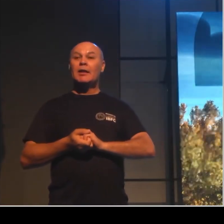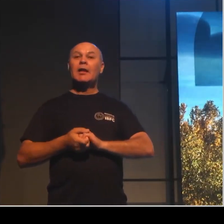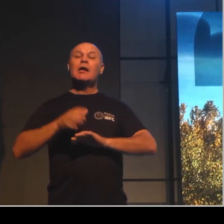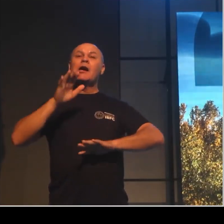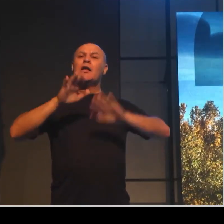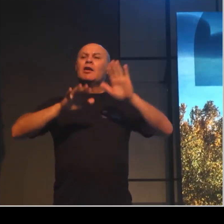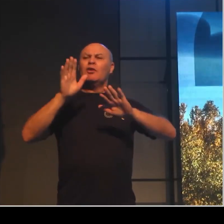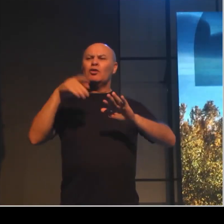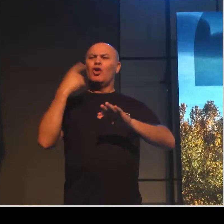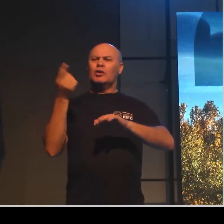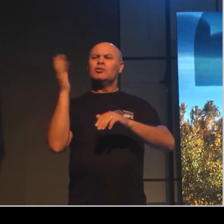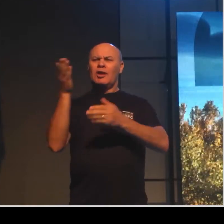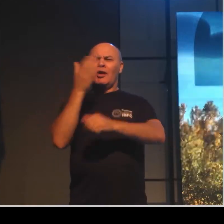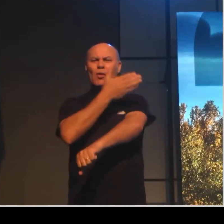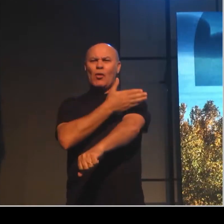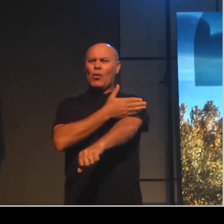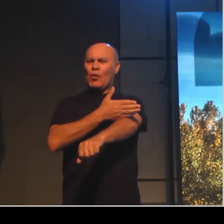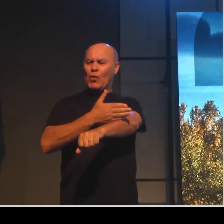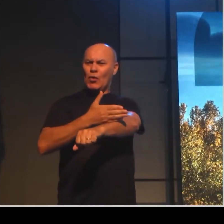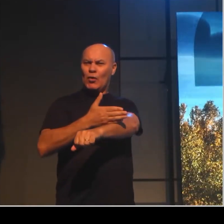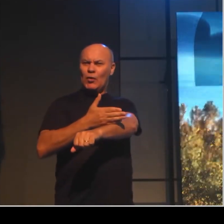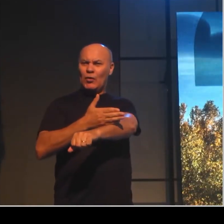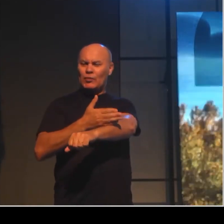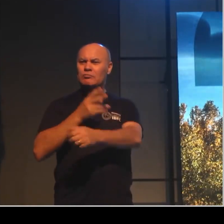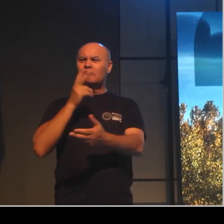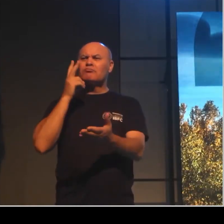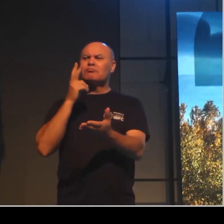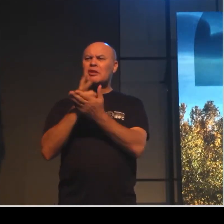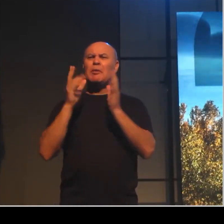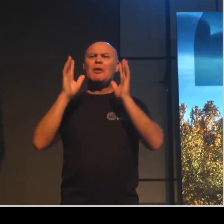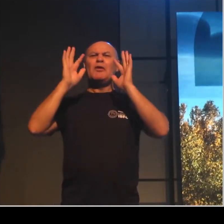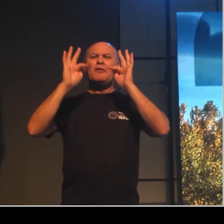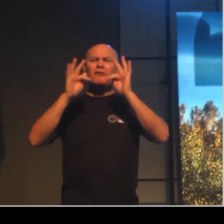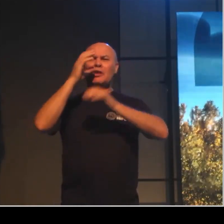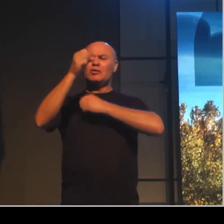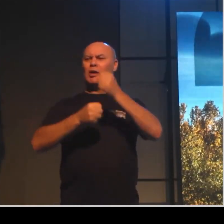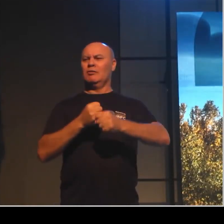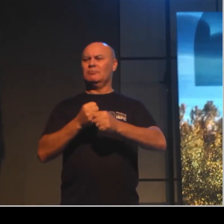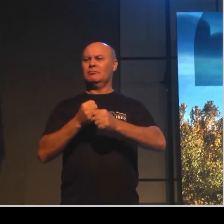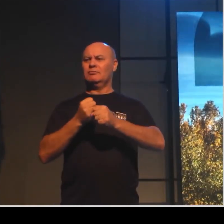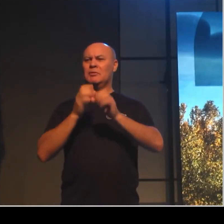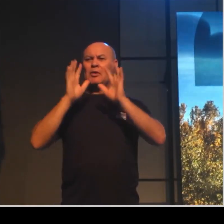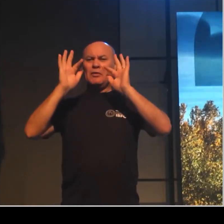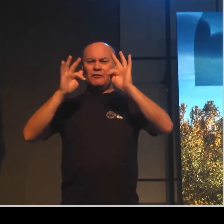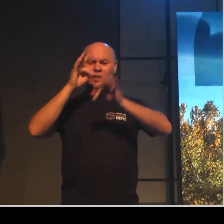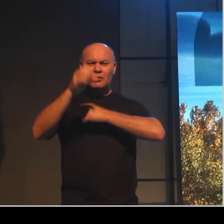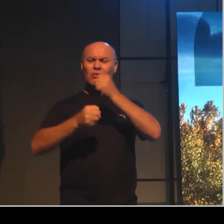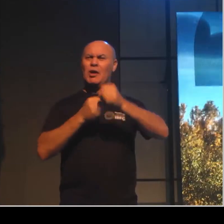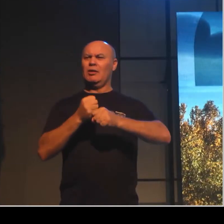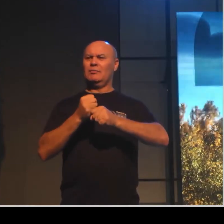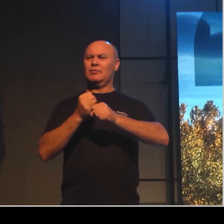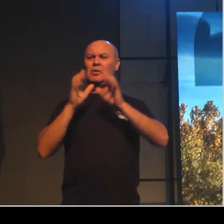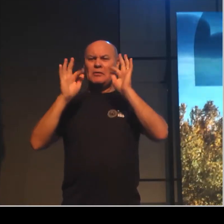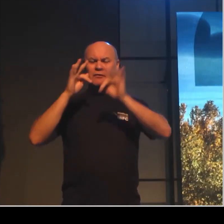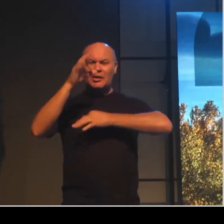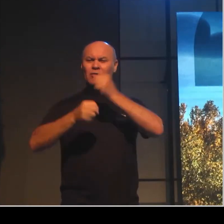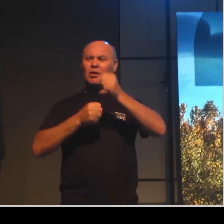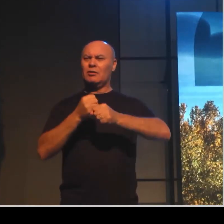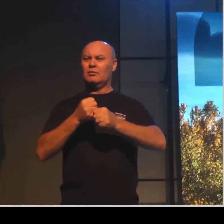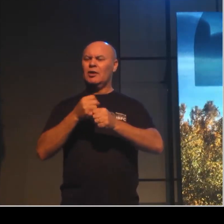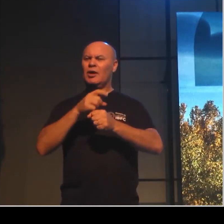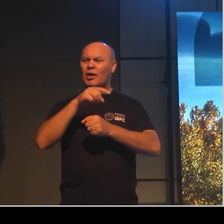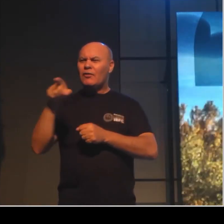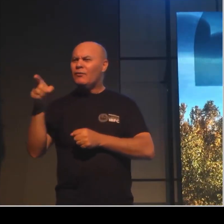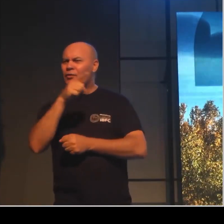ano, não muda nada, continua tudo, o ciclo de translação da